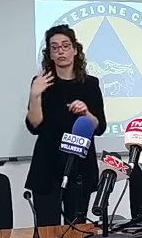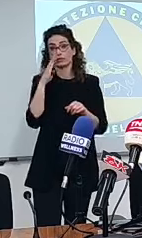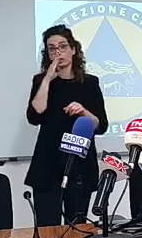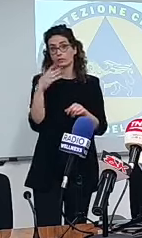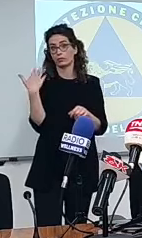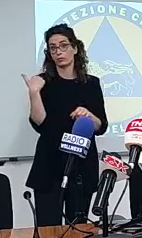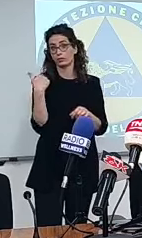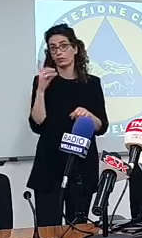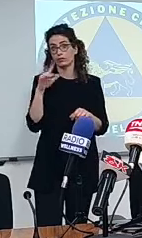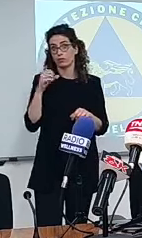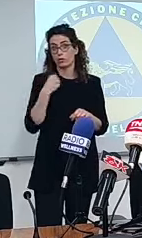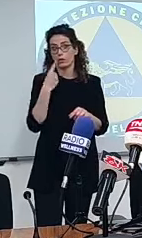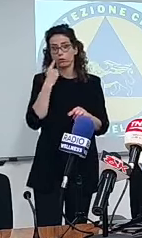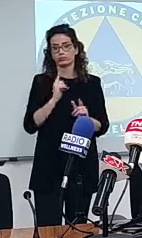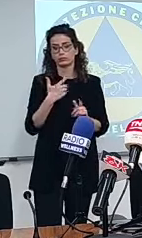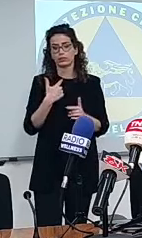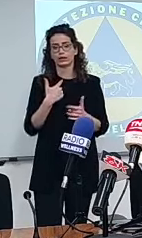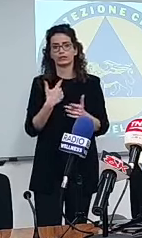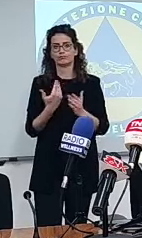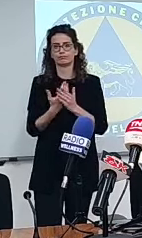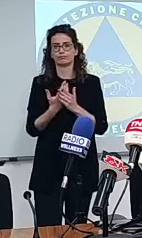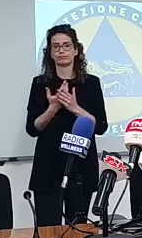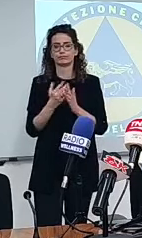non abbiamo nessuna indicazione.